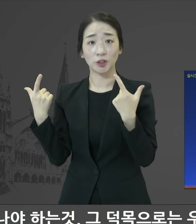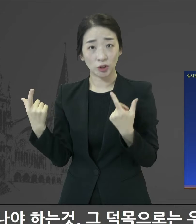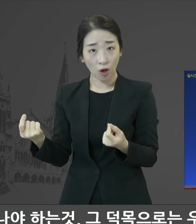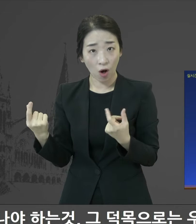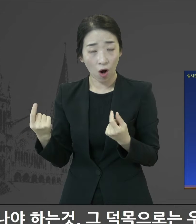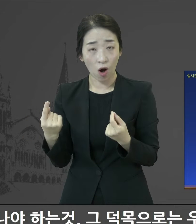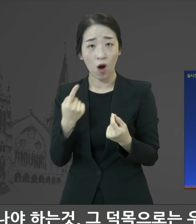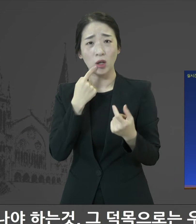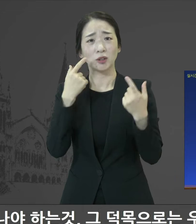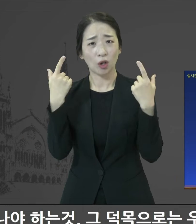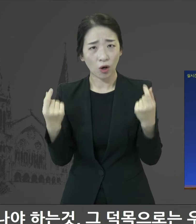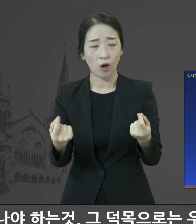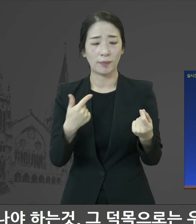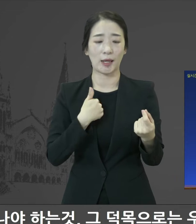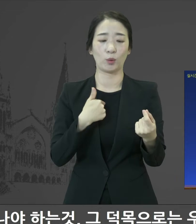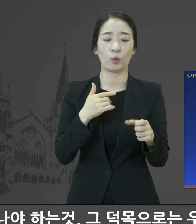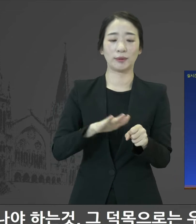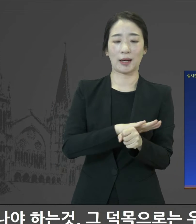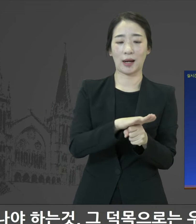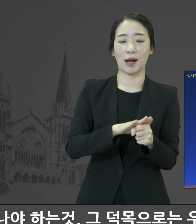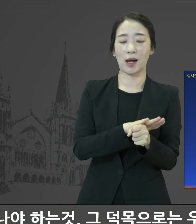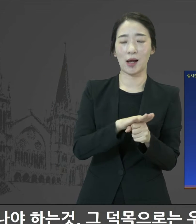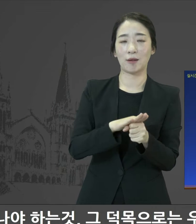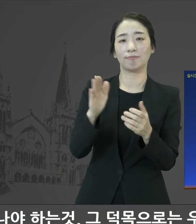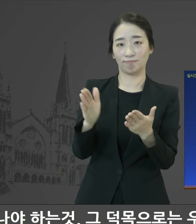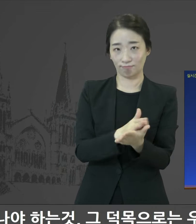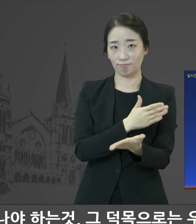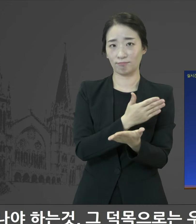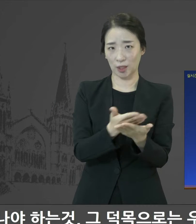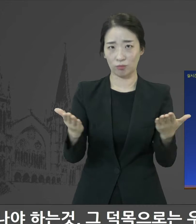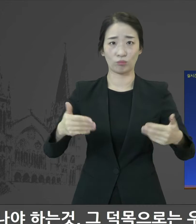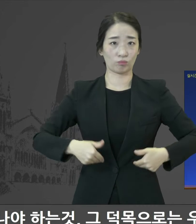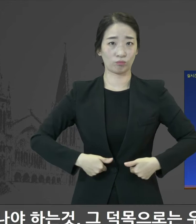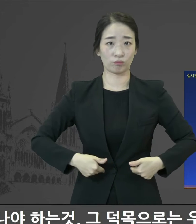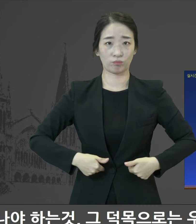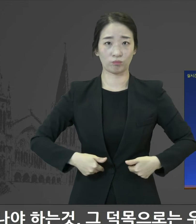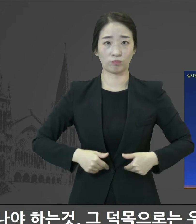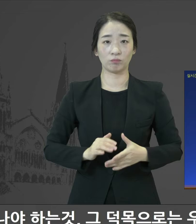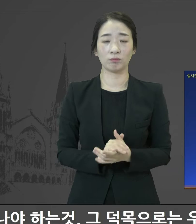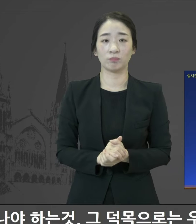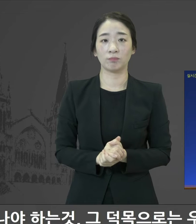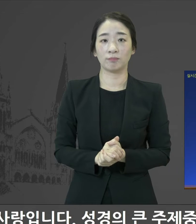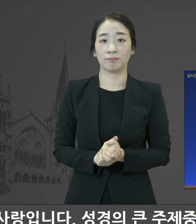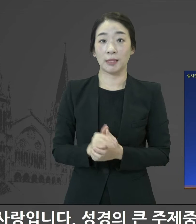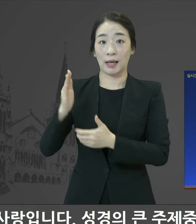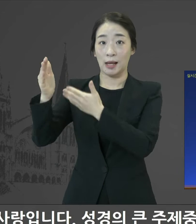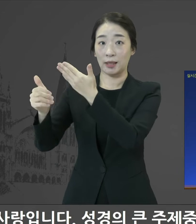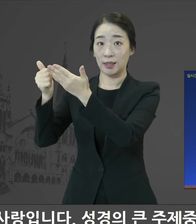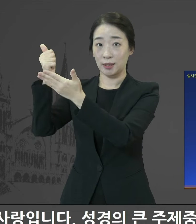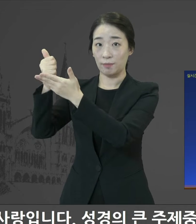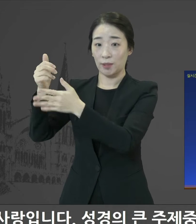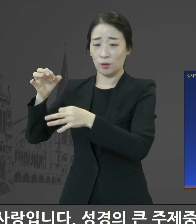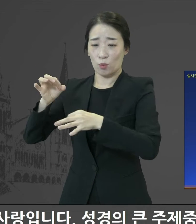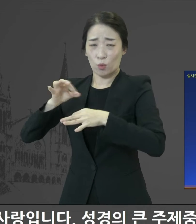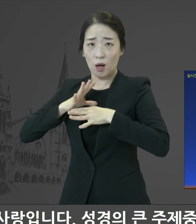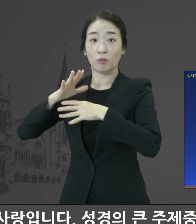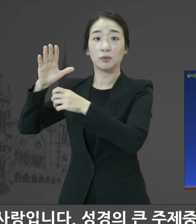있습니다. 알고 계시죠? 이 하나님의 놀라운 성품으로서의 이